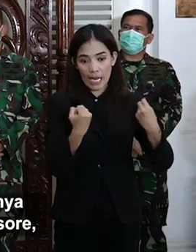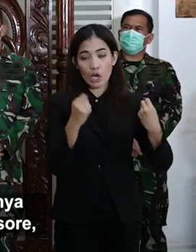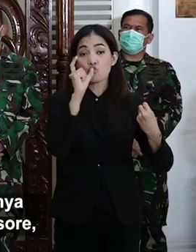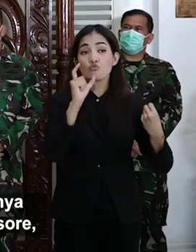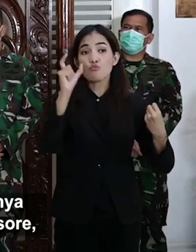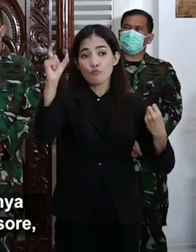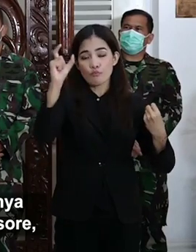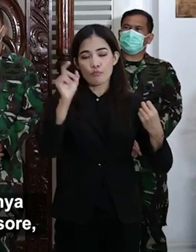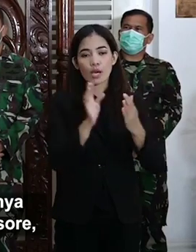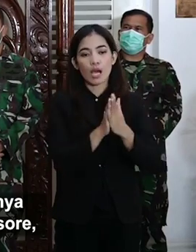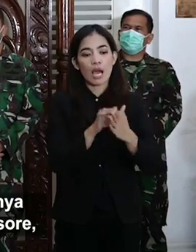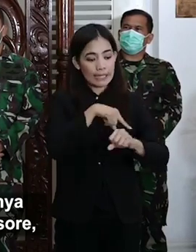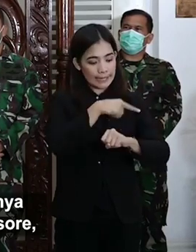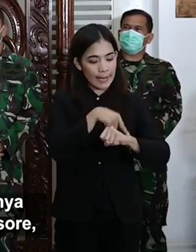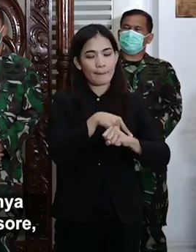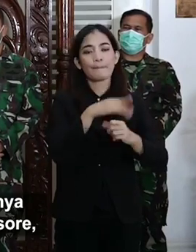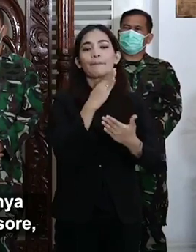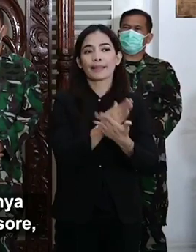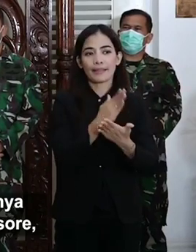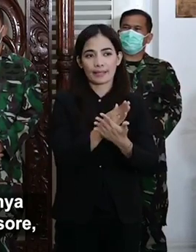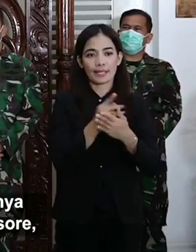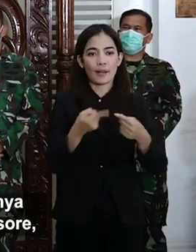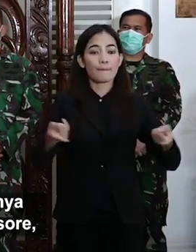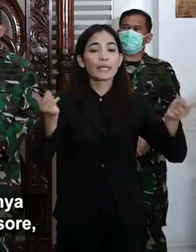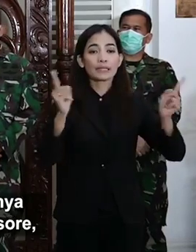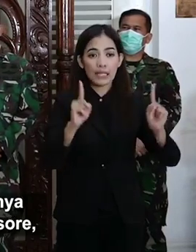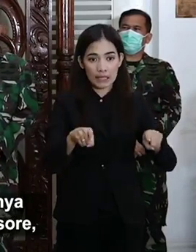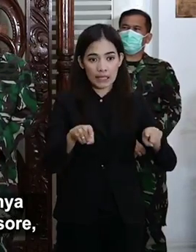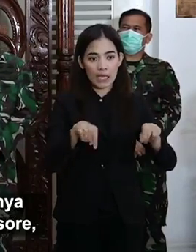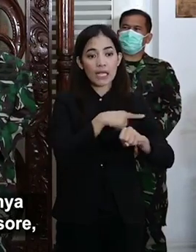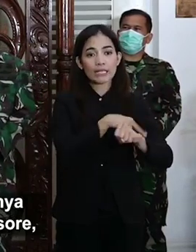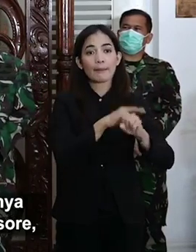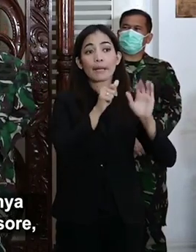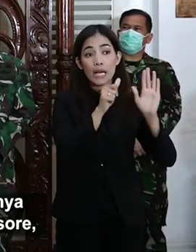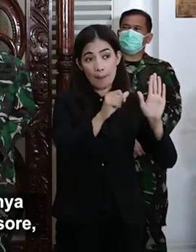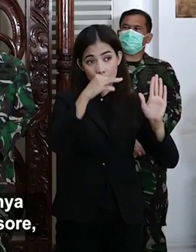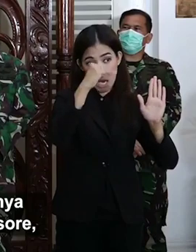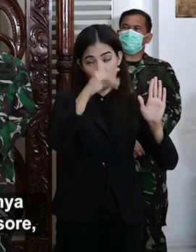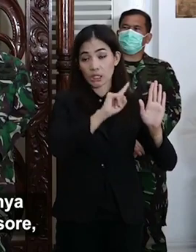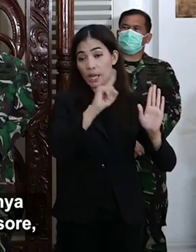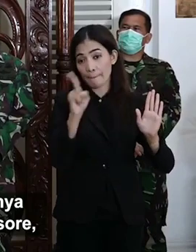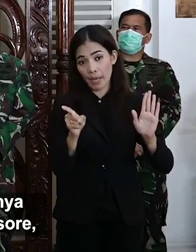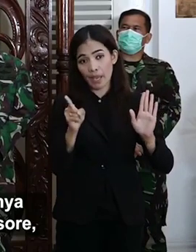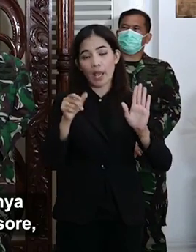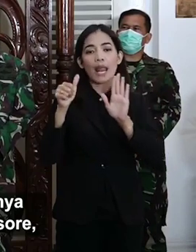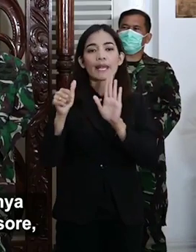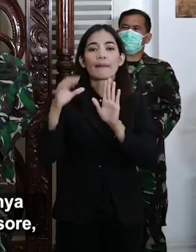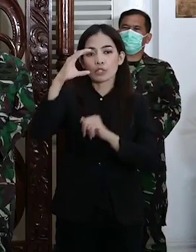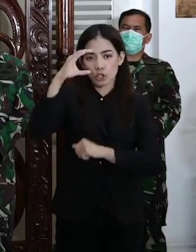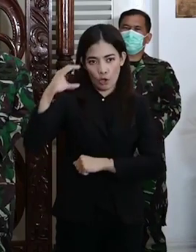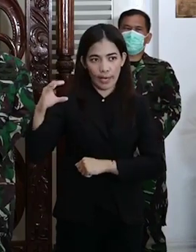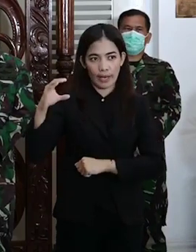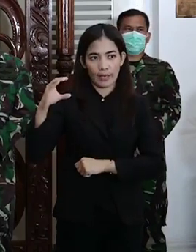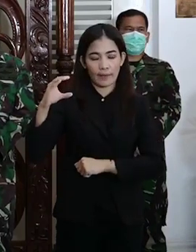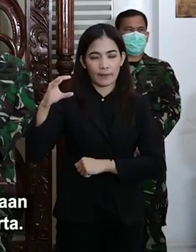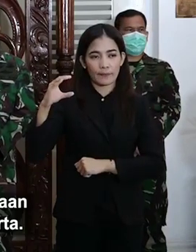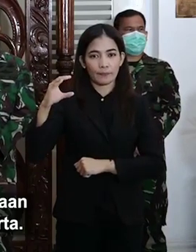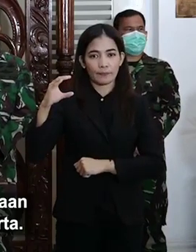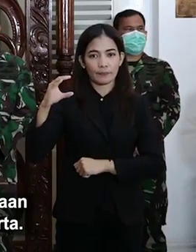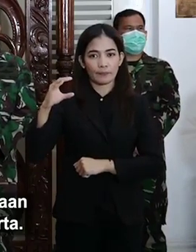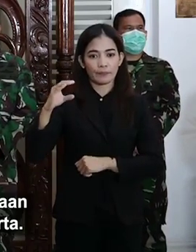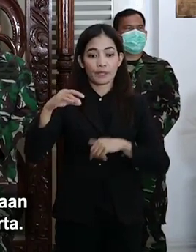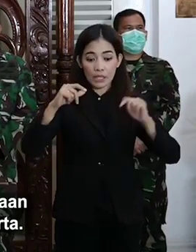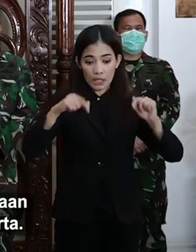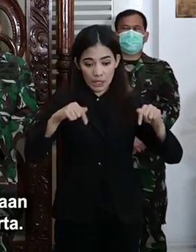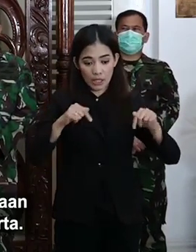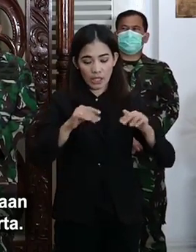Akan dibatasi juga jam operasinya menjadi jam 6 pagi hingga jam 6 sore. Ini